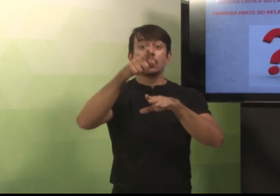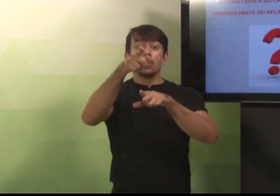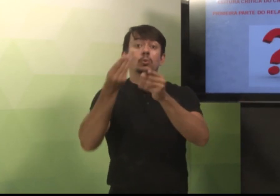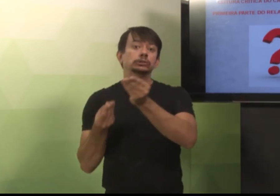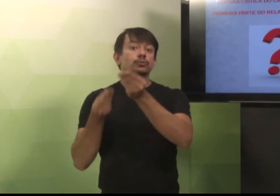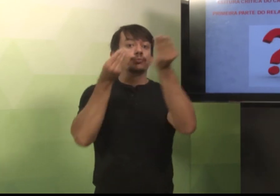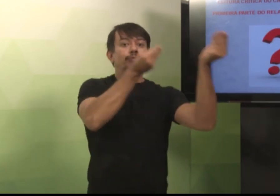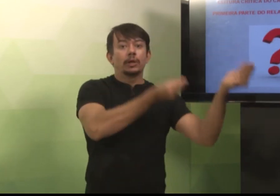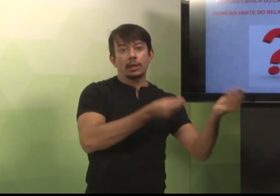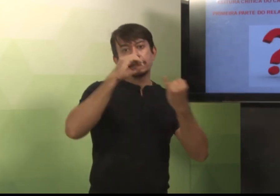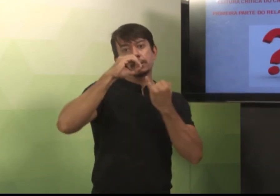seu trabalho.